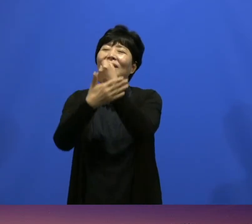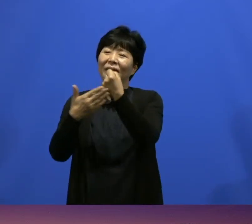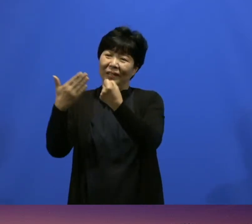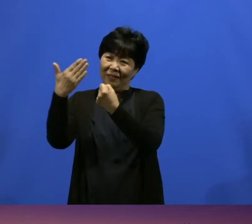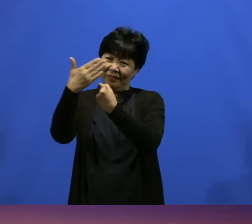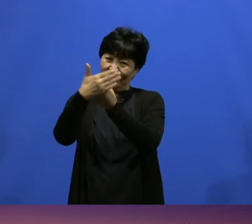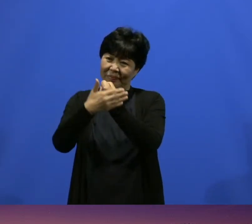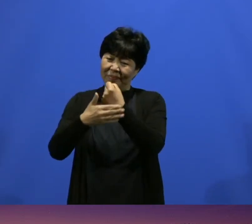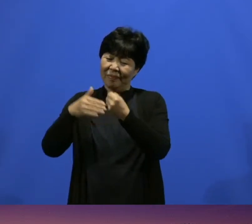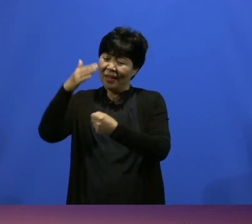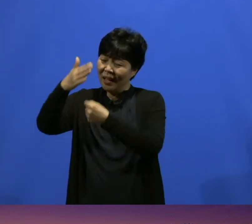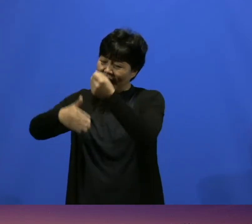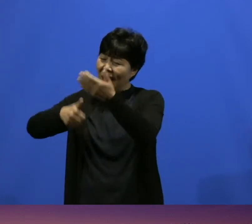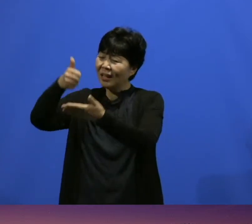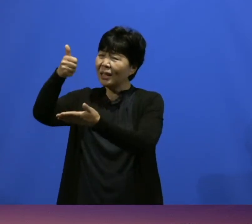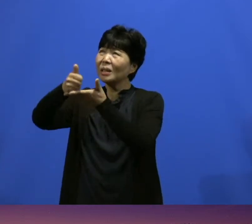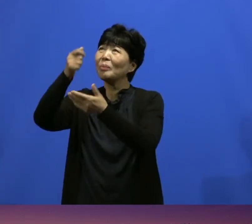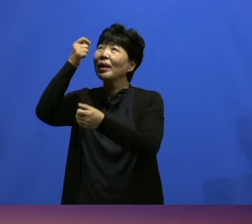이게 하나님의 긍휼이에요.